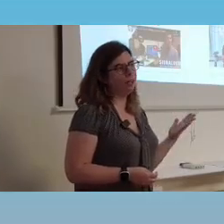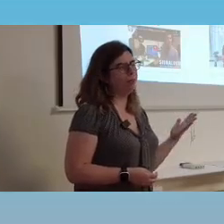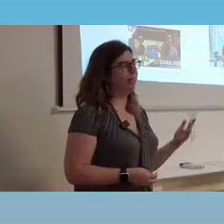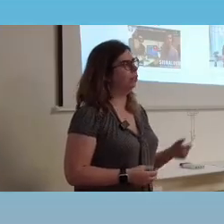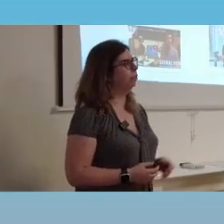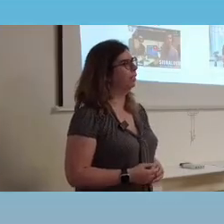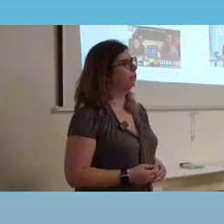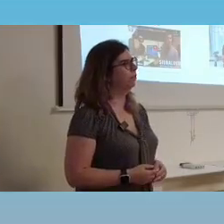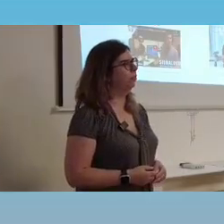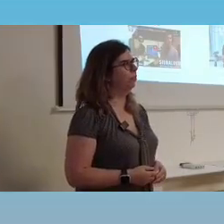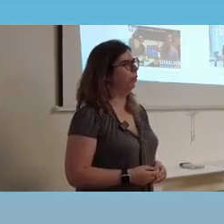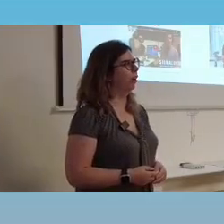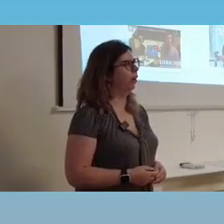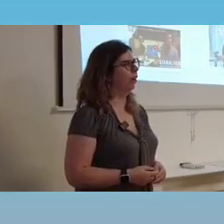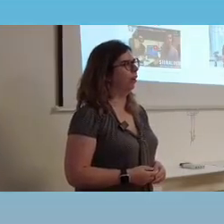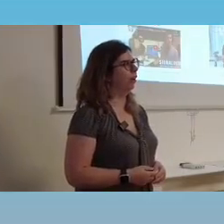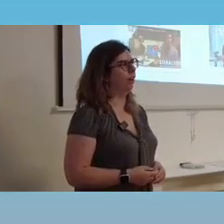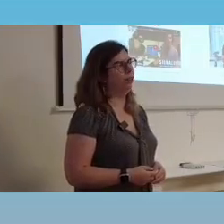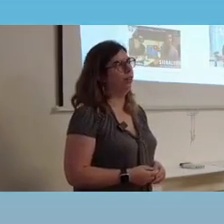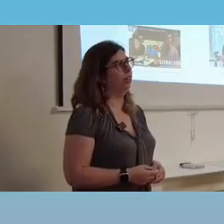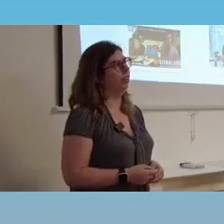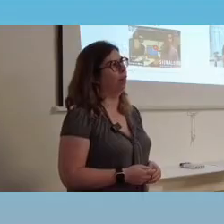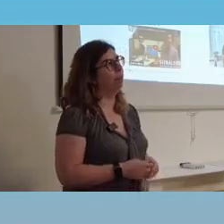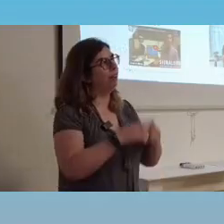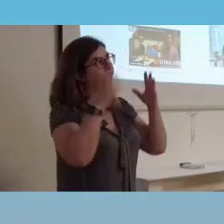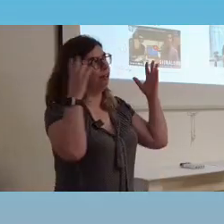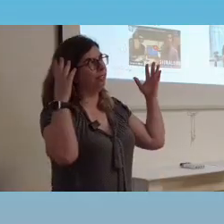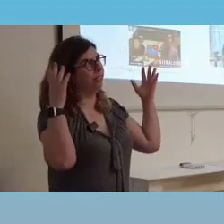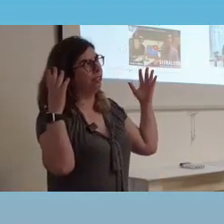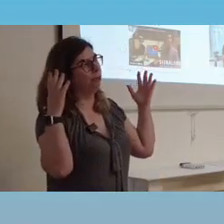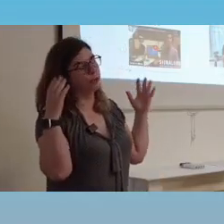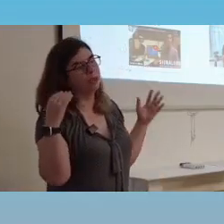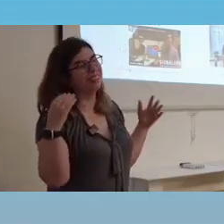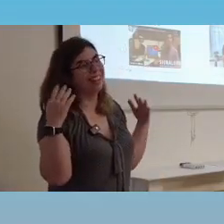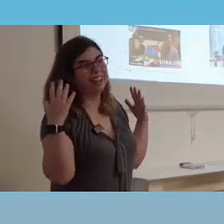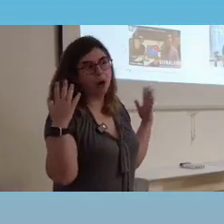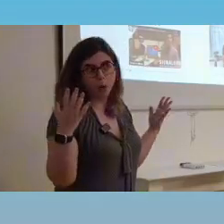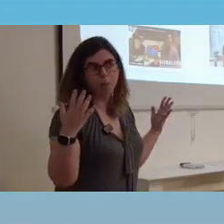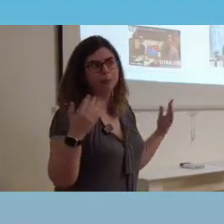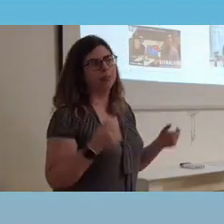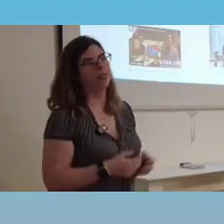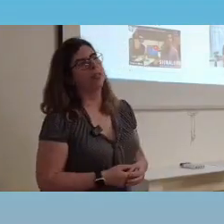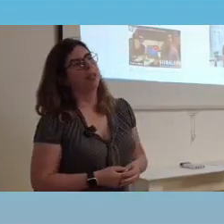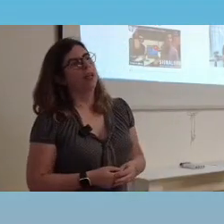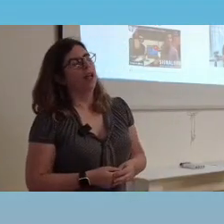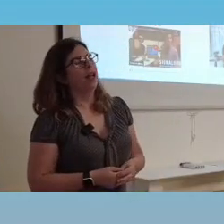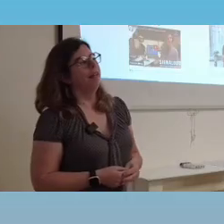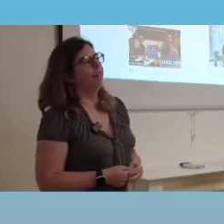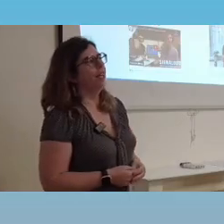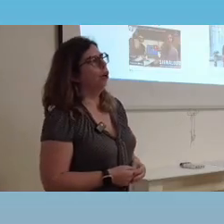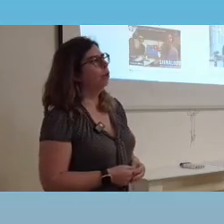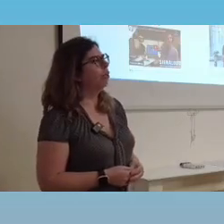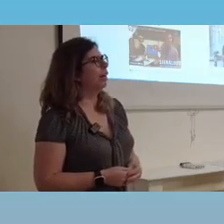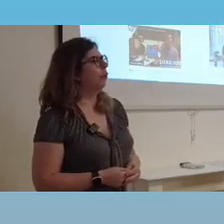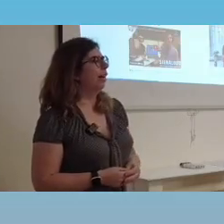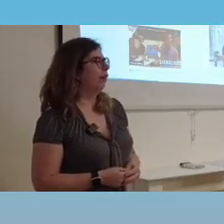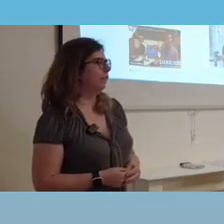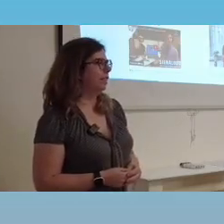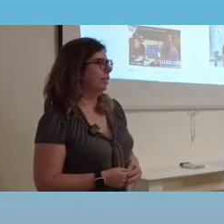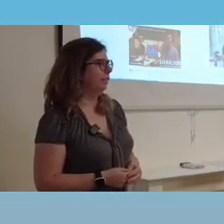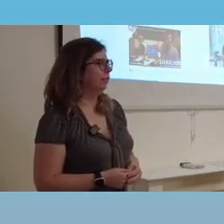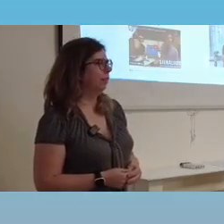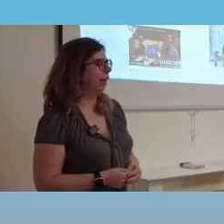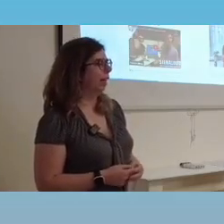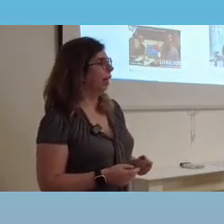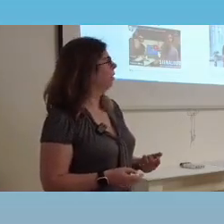à avoir, par exemple, qui ont eu la merveilleuse idée de construire des hants pour traduire la